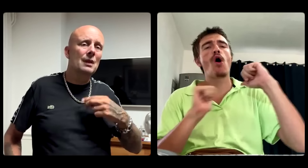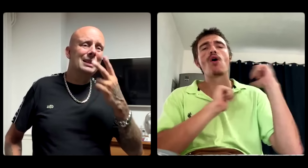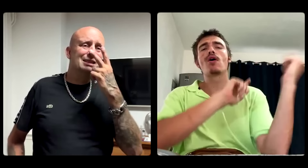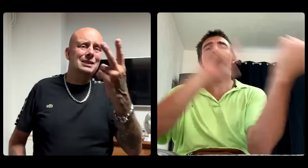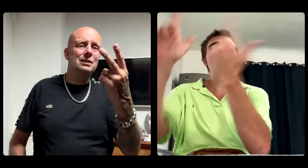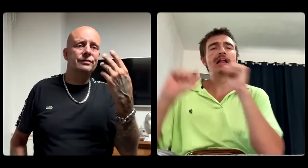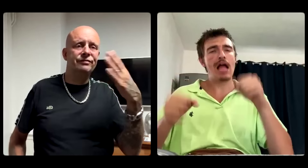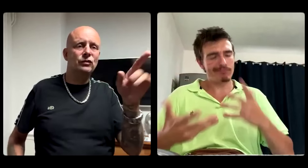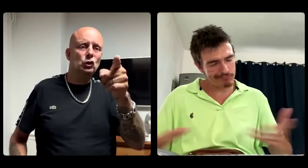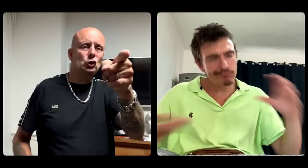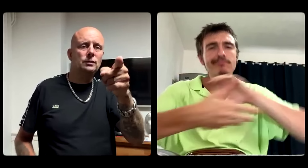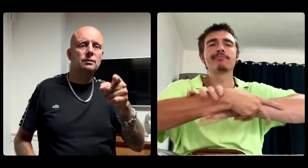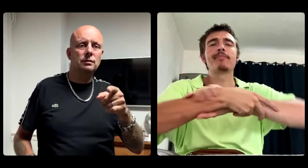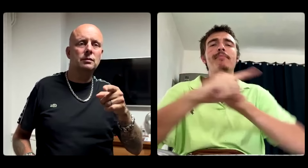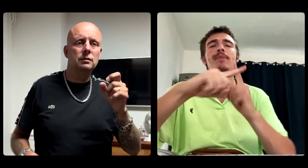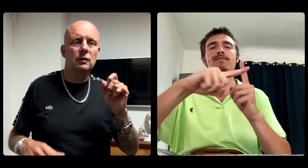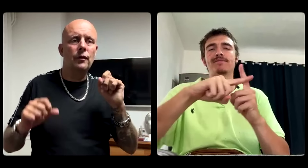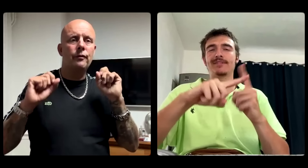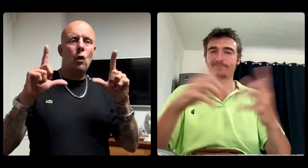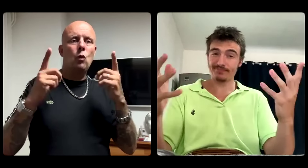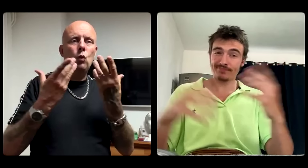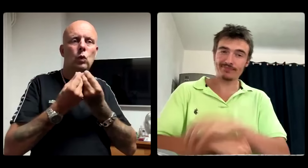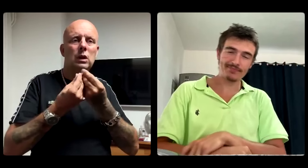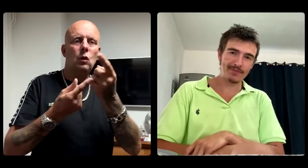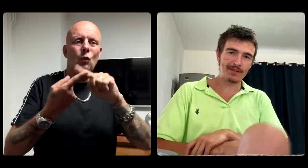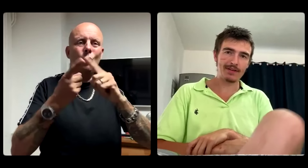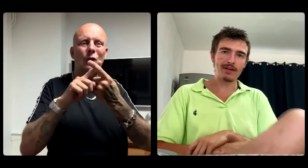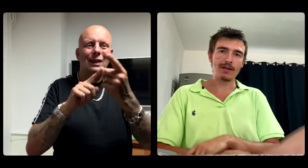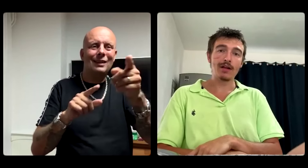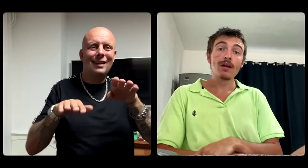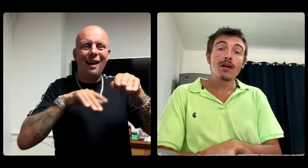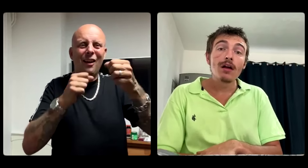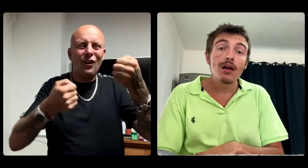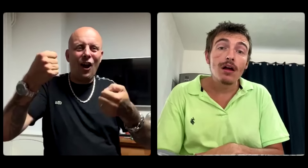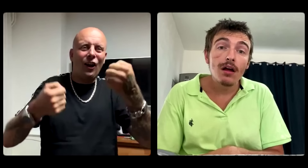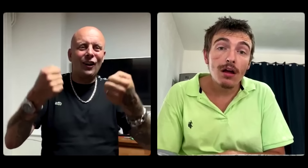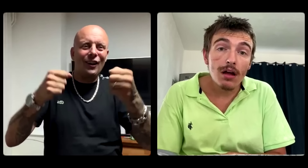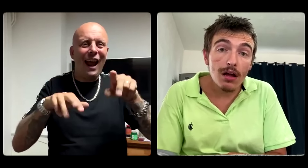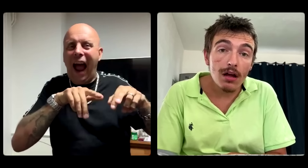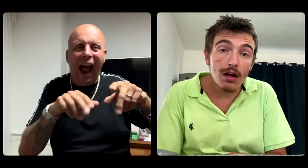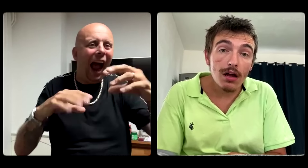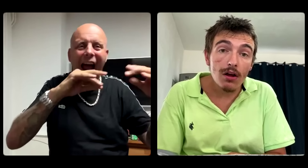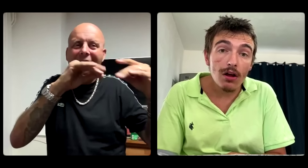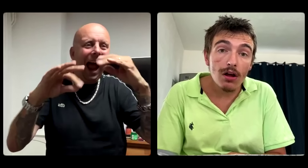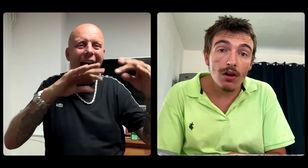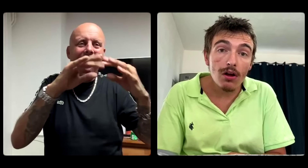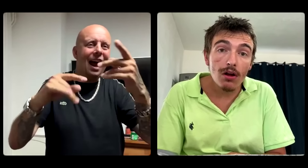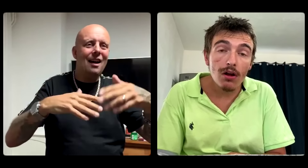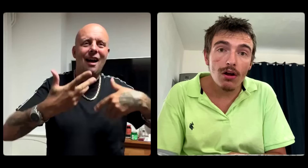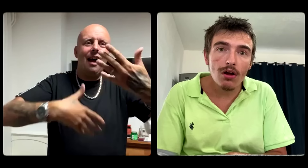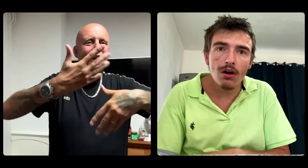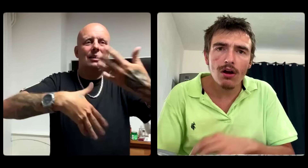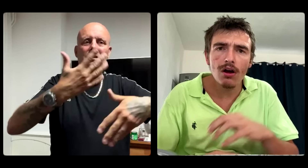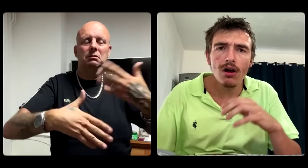Ik zie er nooit zo mooi. Oh, dat vind ik wel. Gewoon die pose bedoel je.